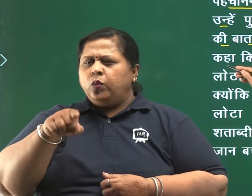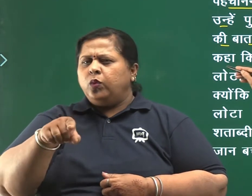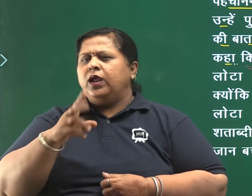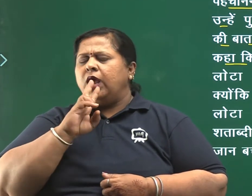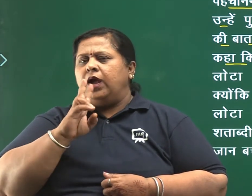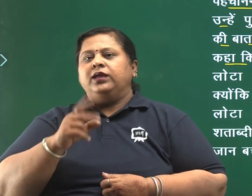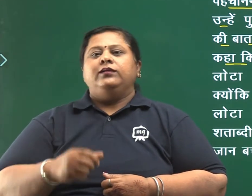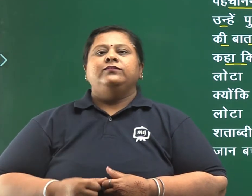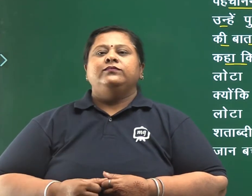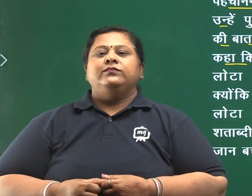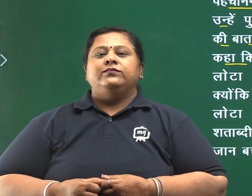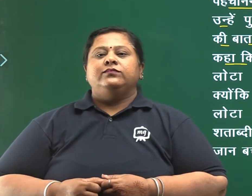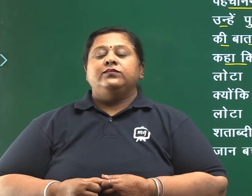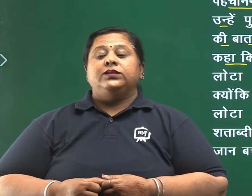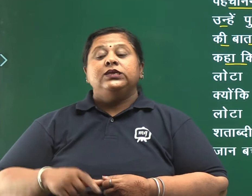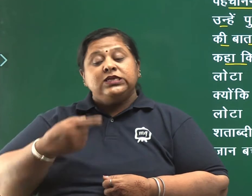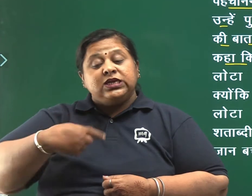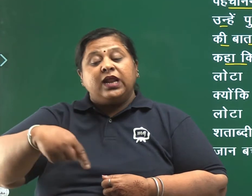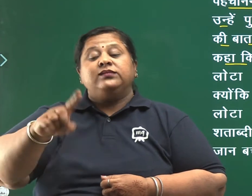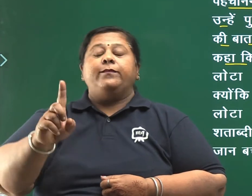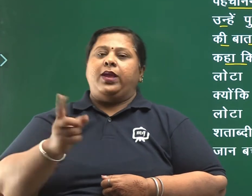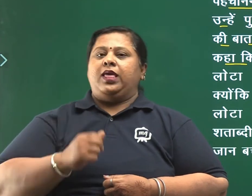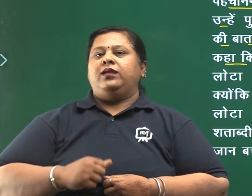कि जाने से पहले